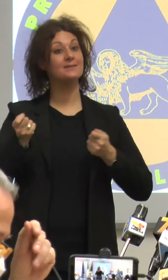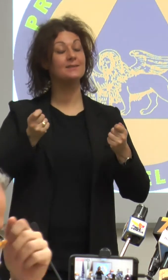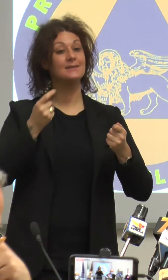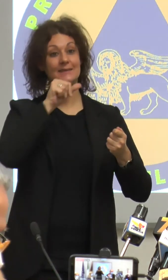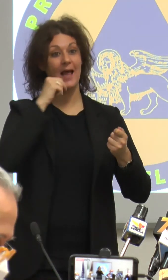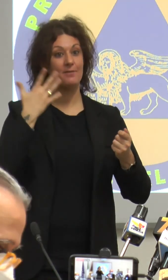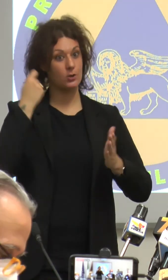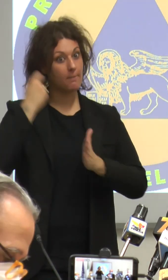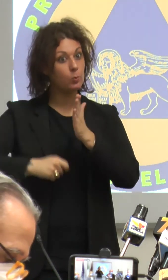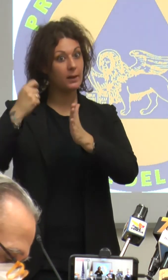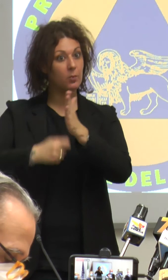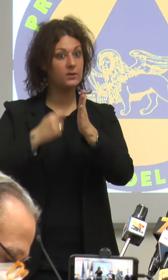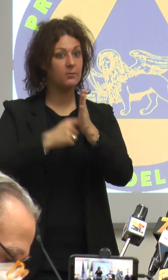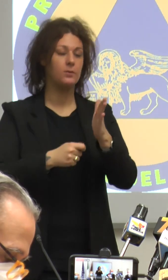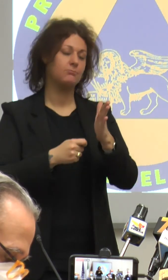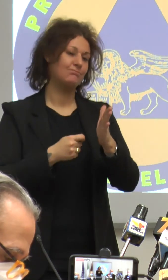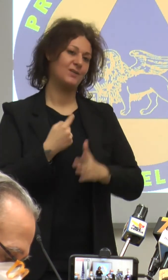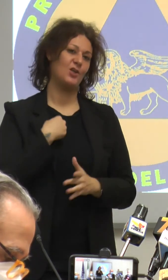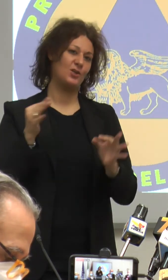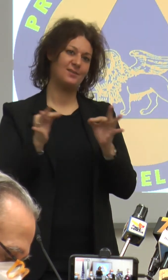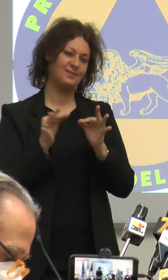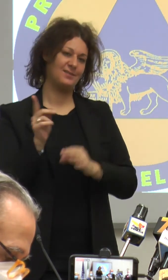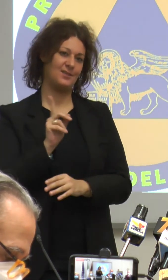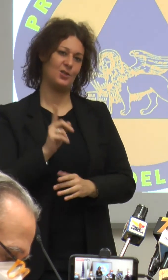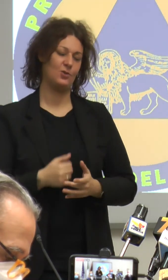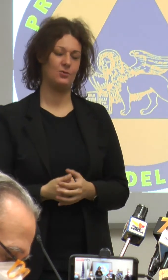conoscete la mia posizione, insomma, io non ho mai pensato che questa vicenda debba essere gestita con le multe.